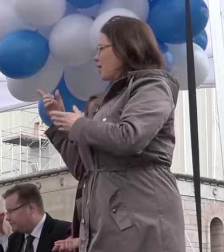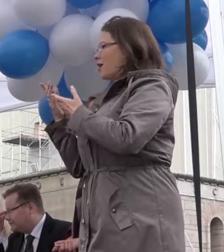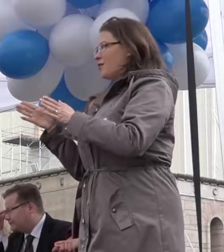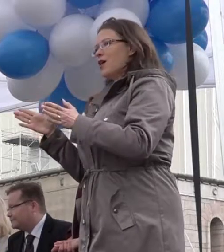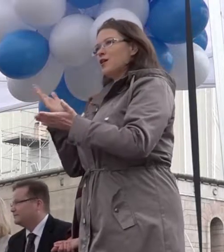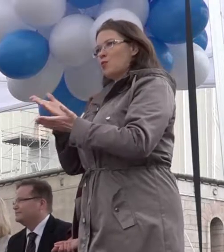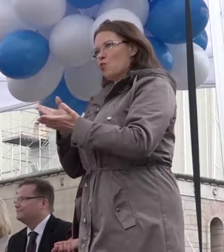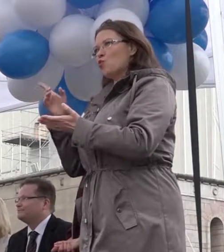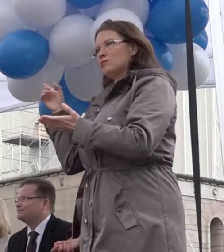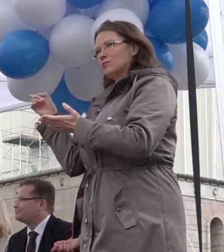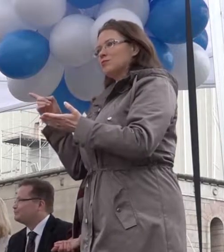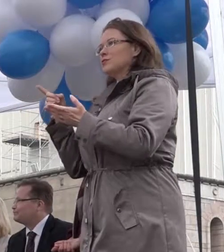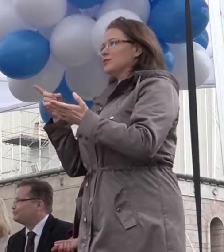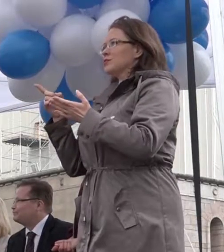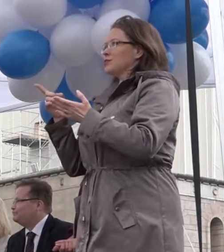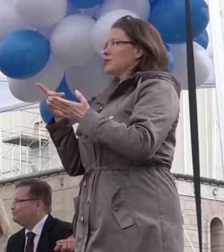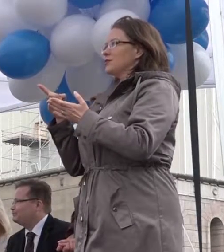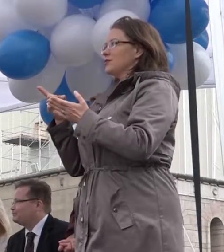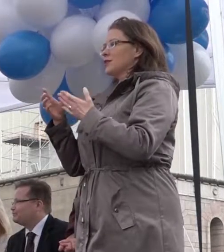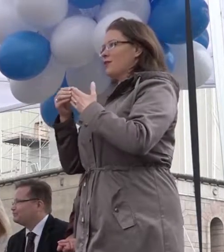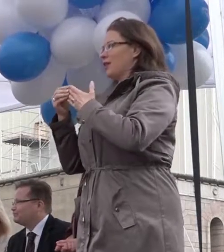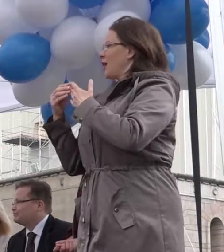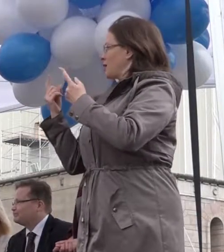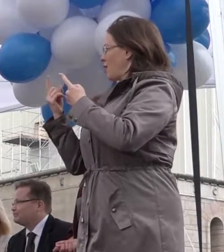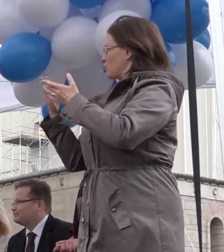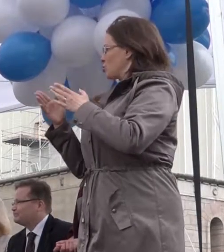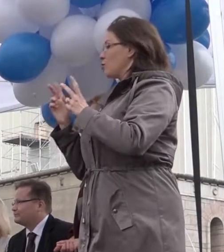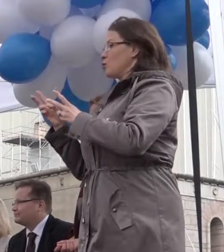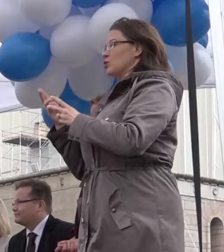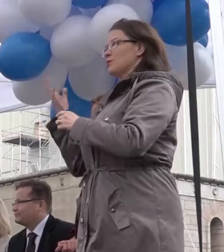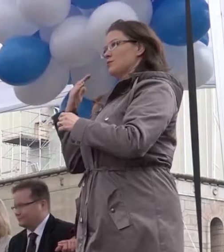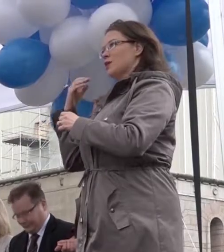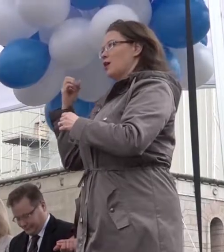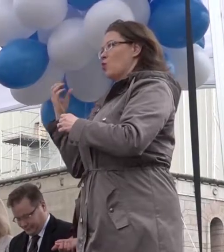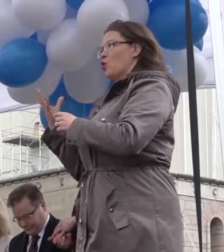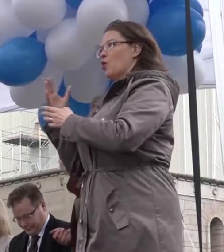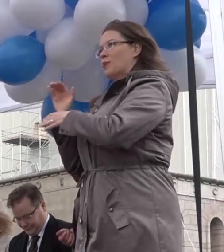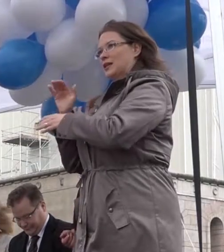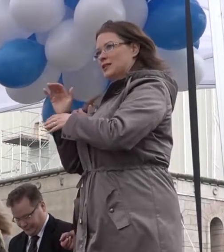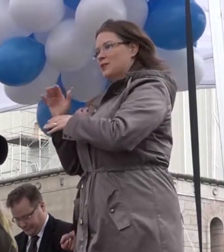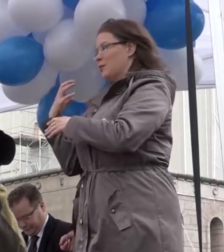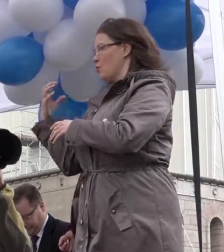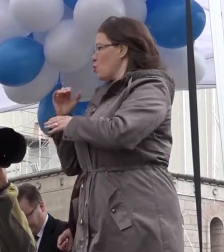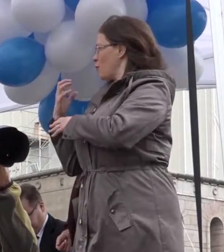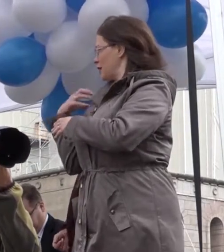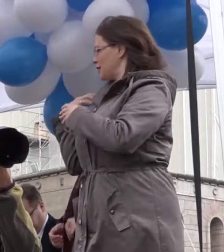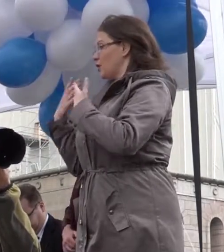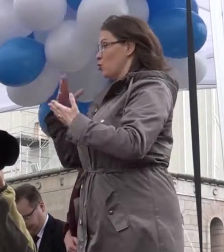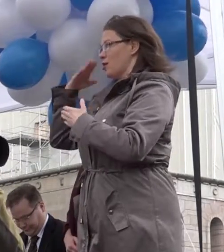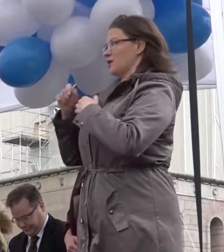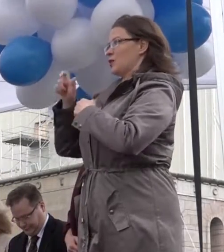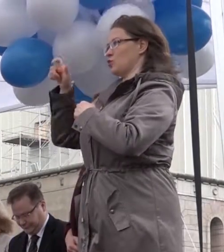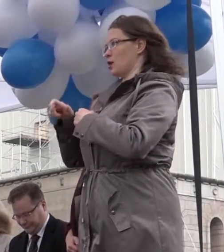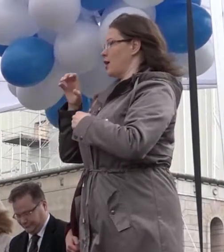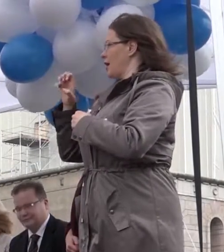puhuu siellä ja vetää tilaisuutta, ja myöskin entinen ulkoministeri, nyt kansanedustaja Erkki Tuomio, joka Suomessa on ollut